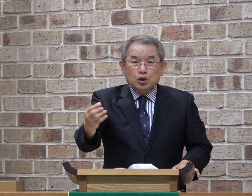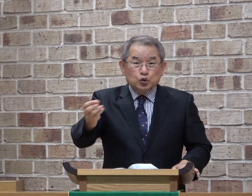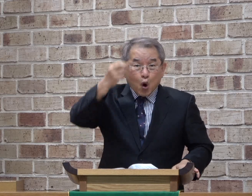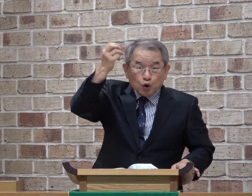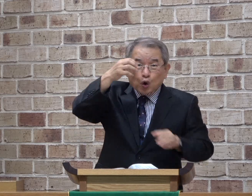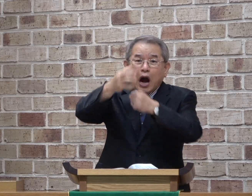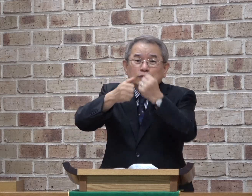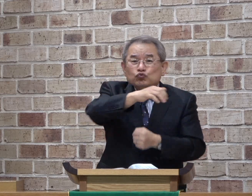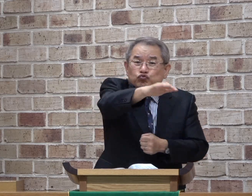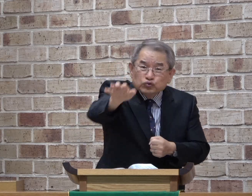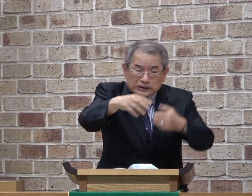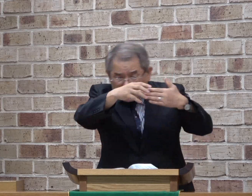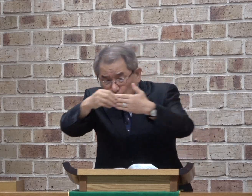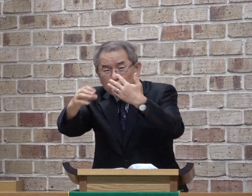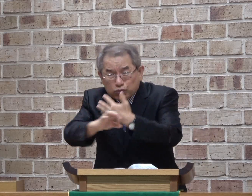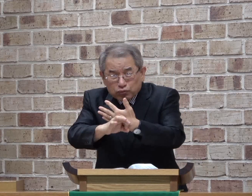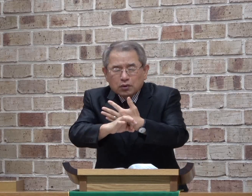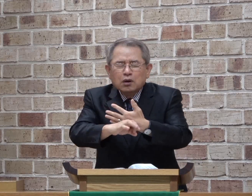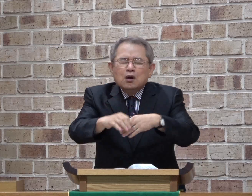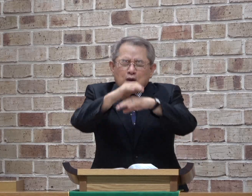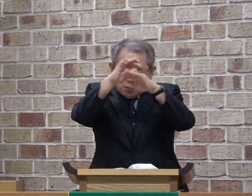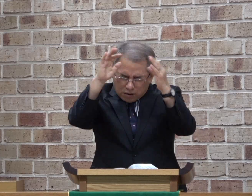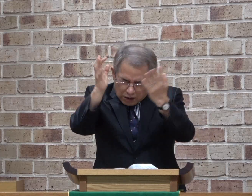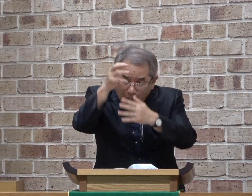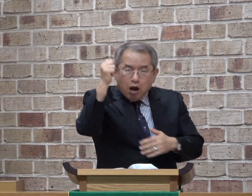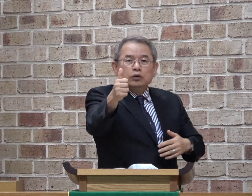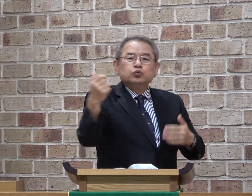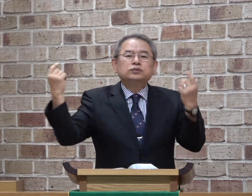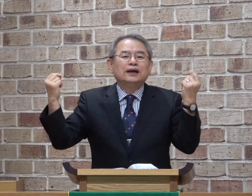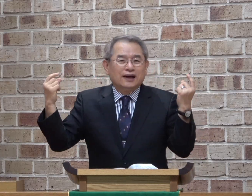선하게 인도해 주십니다. 성령께서 우리를 인도해 주십니다.